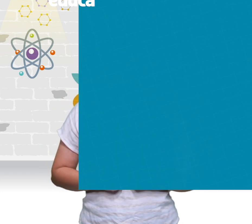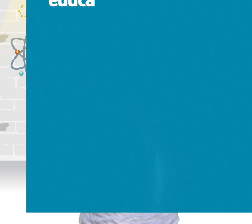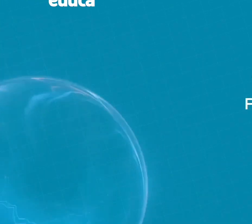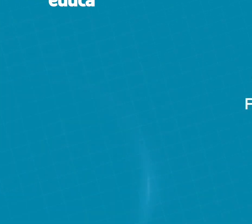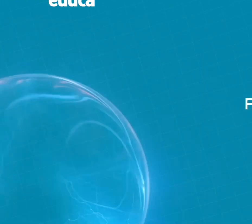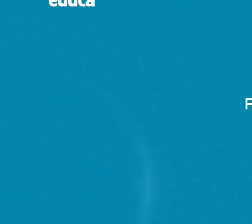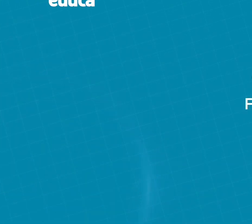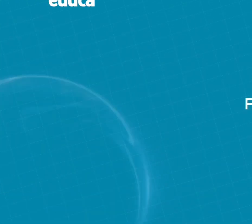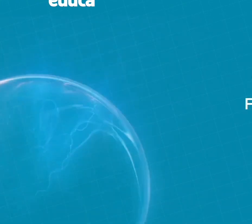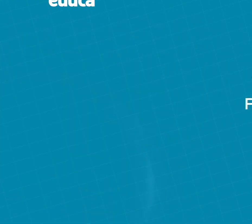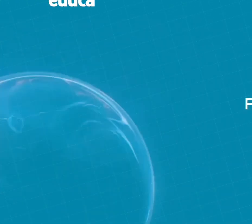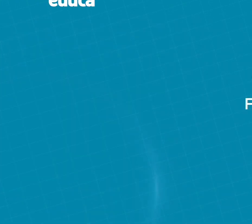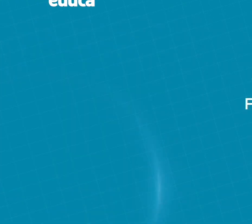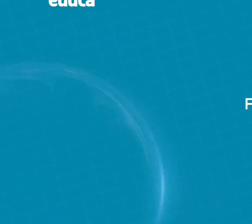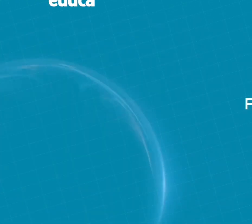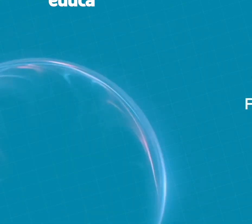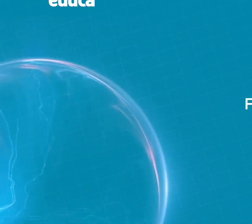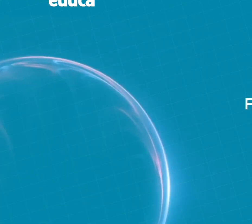rozamiento.